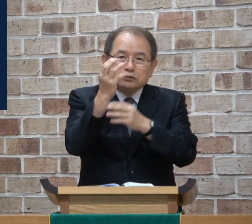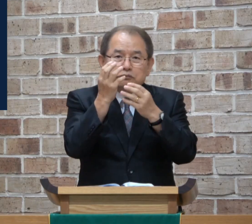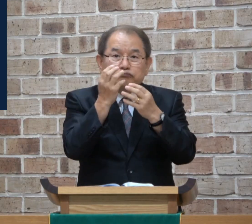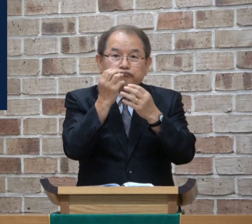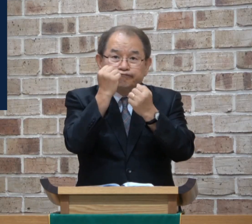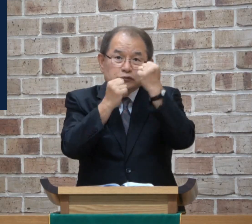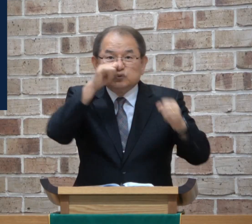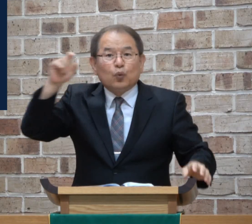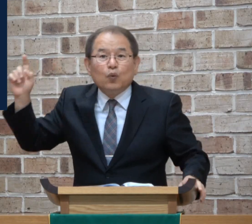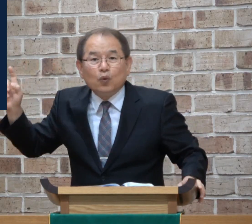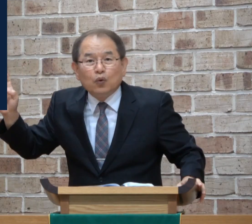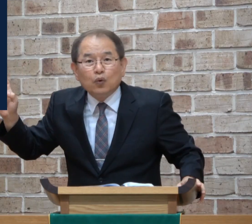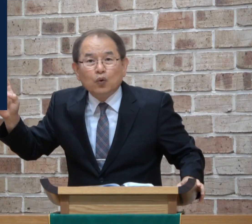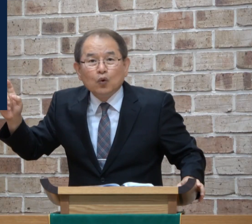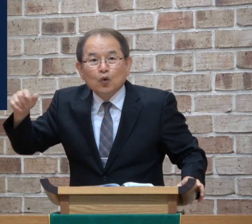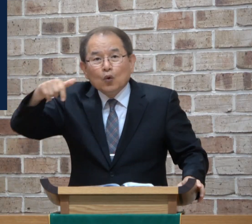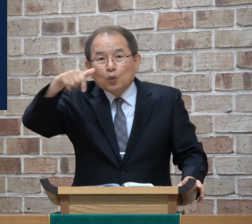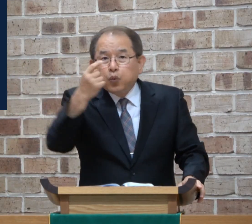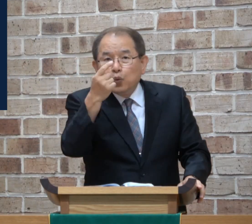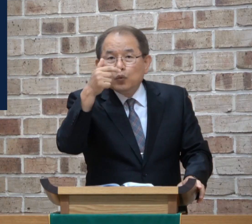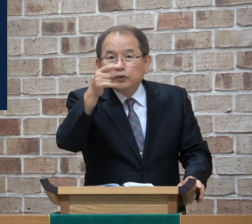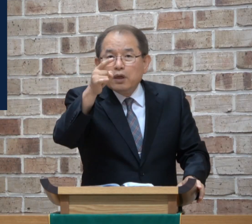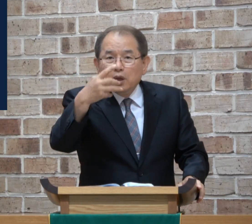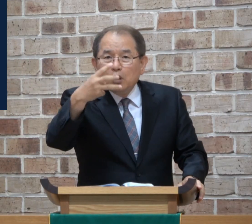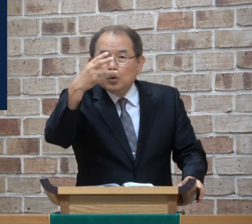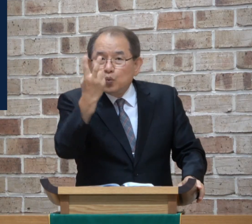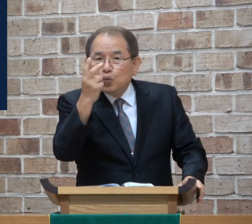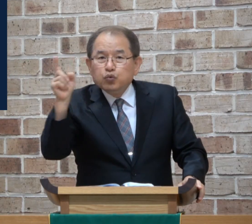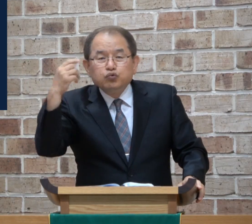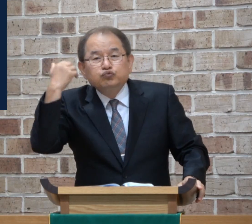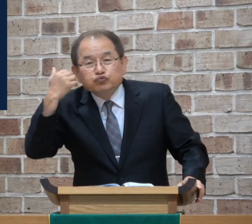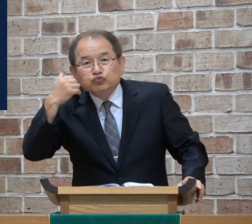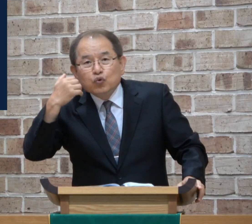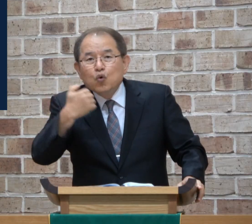보면 고넬료의 경건에 대해서 나오고 있습니다.